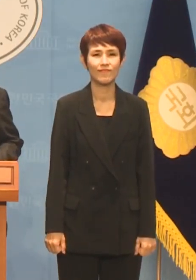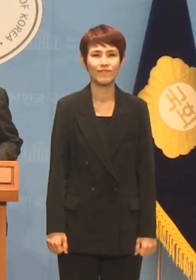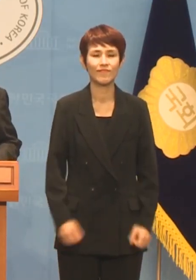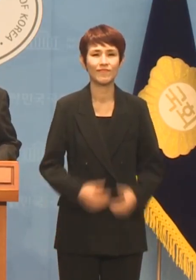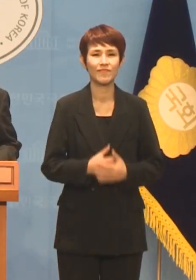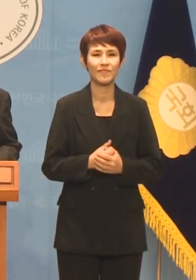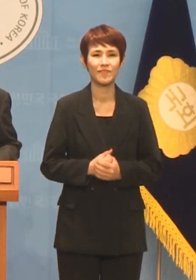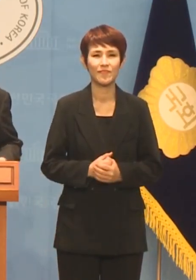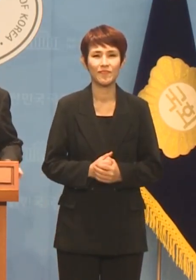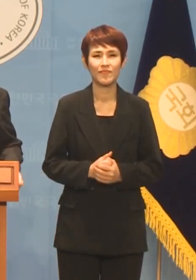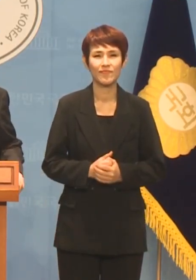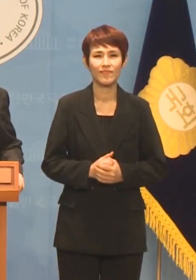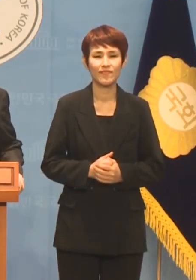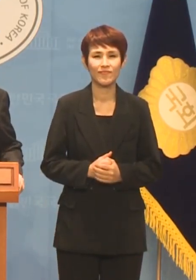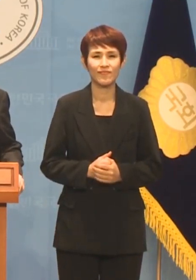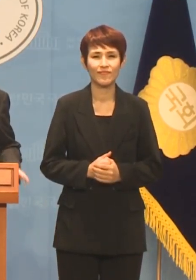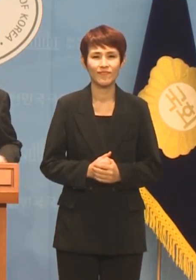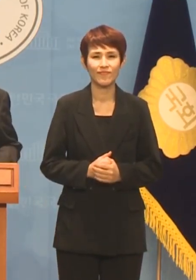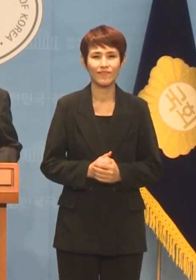예,